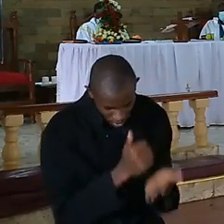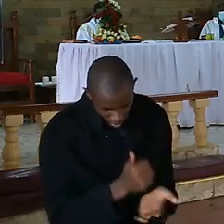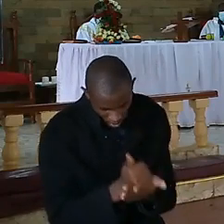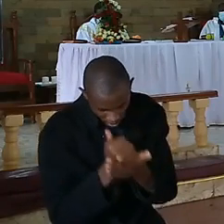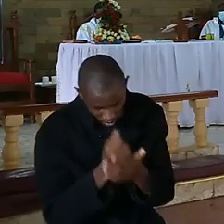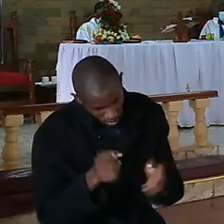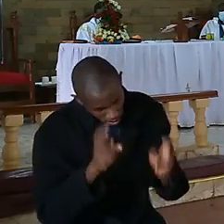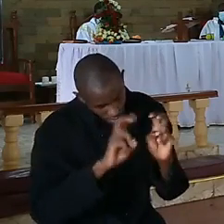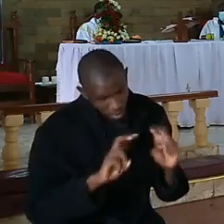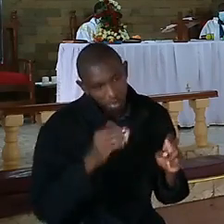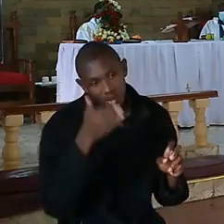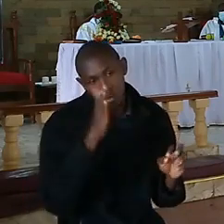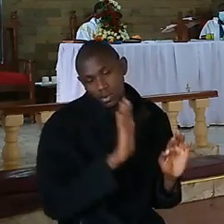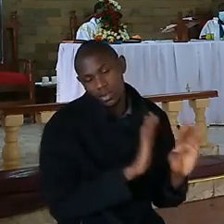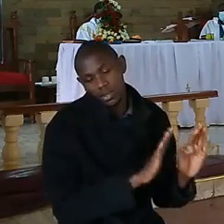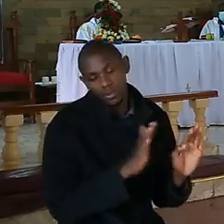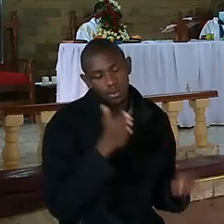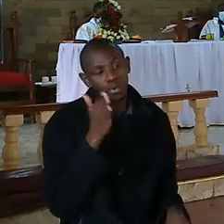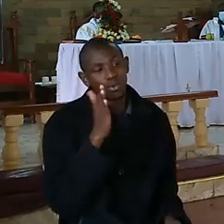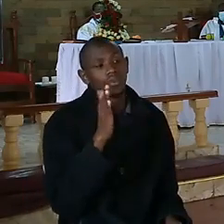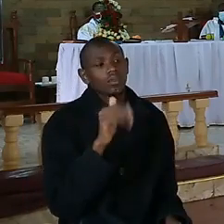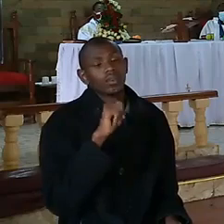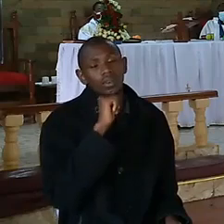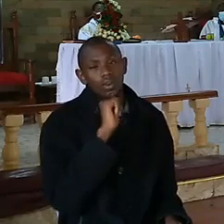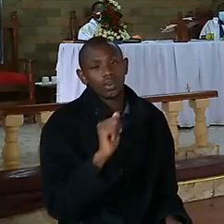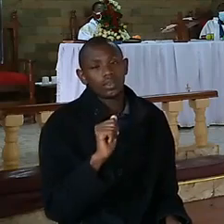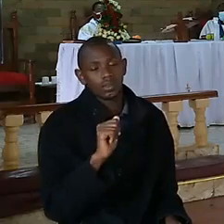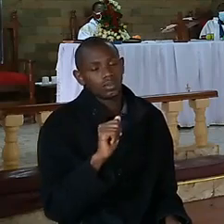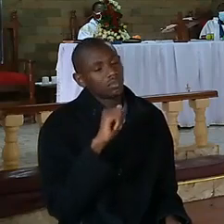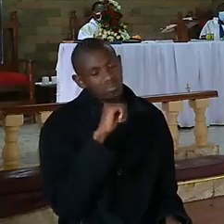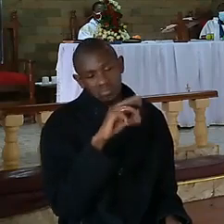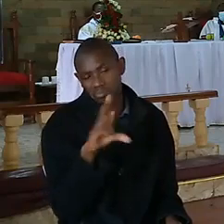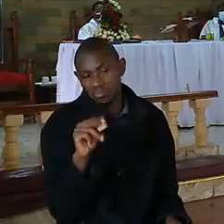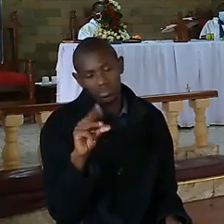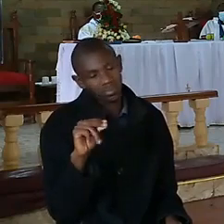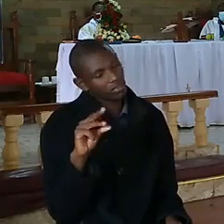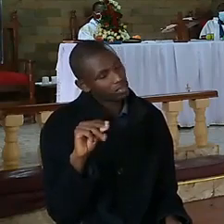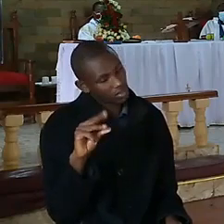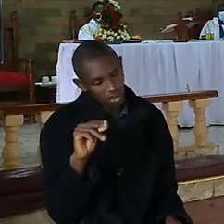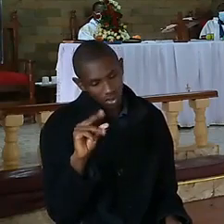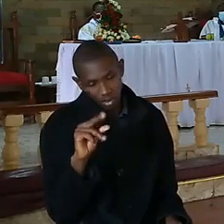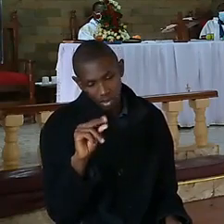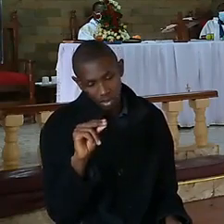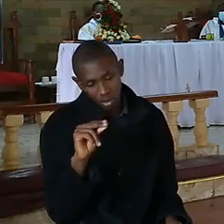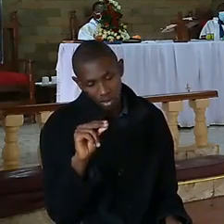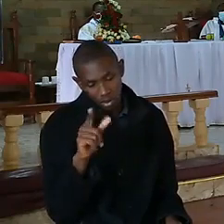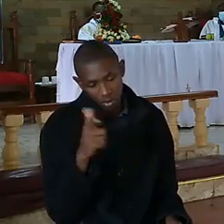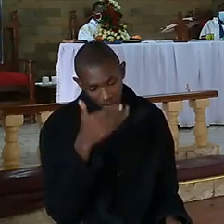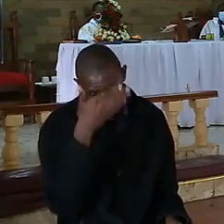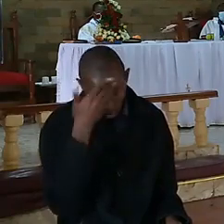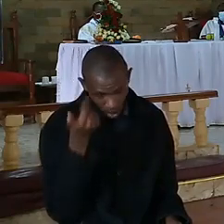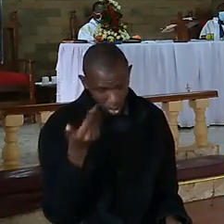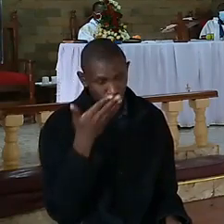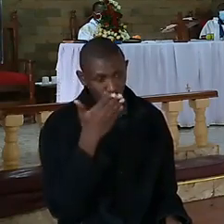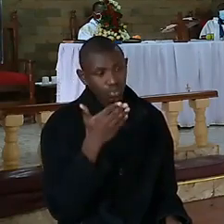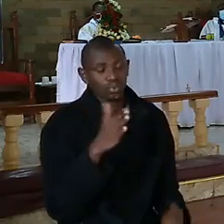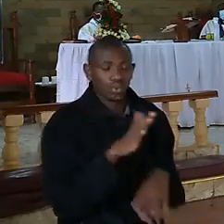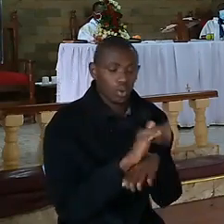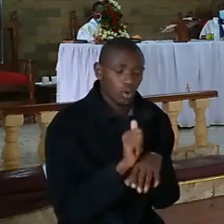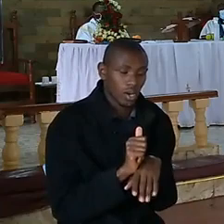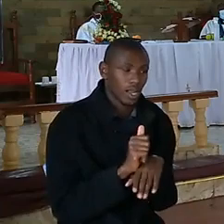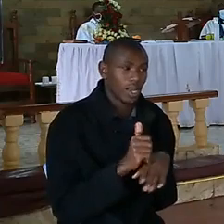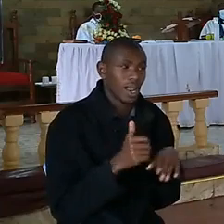mwathani agutiganiirie gutiri hindi akuraihiriirie na gutiri hindi ariganiirwo ati ni umwitaga na ni umwihokaga